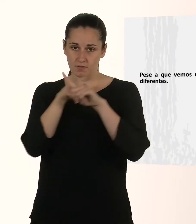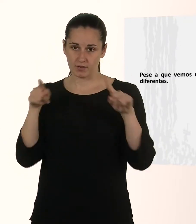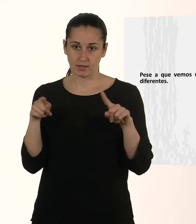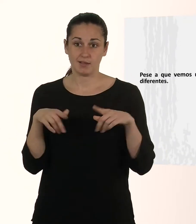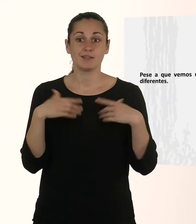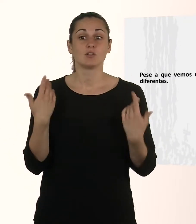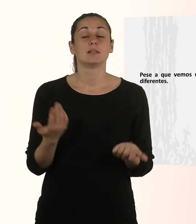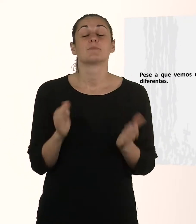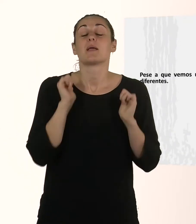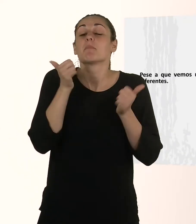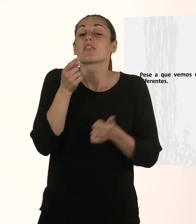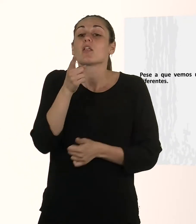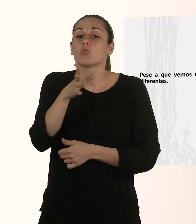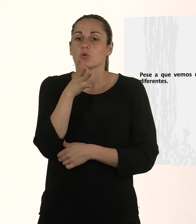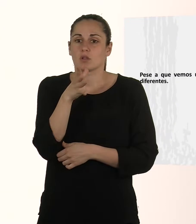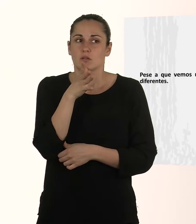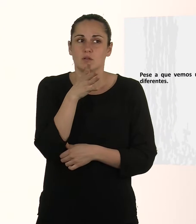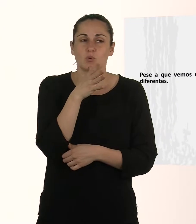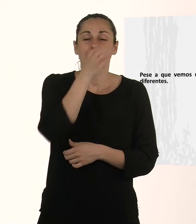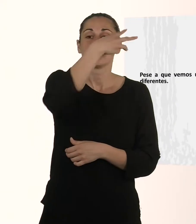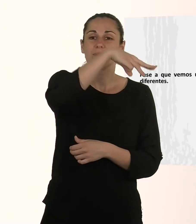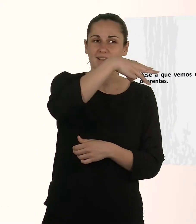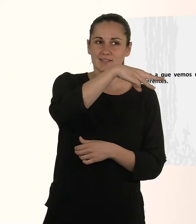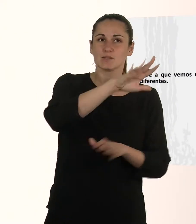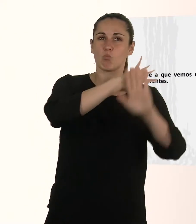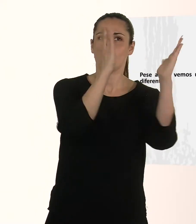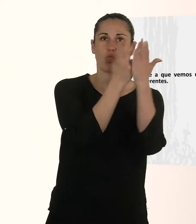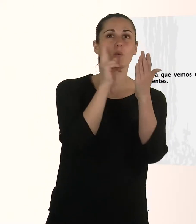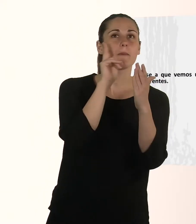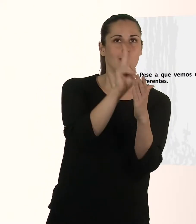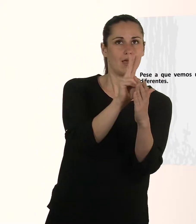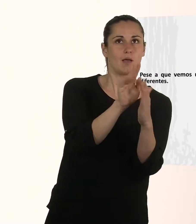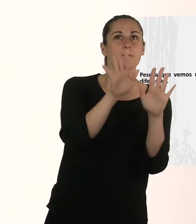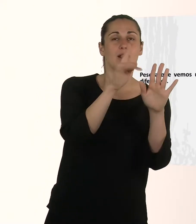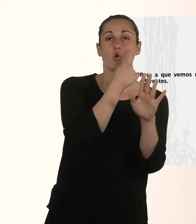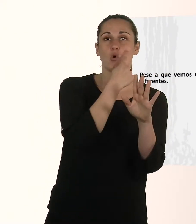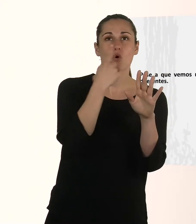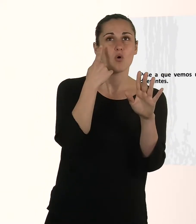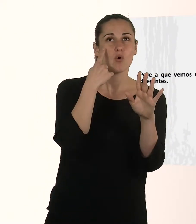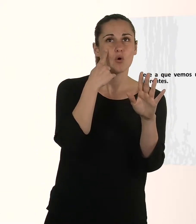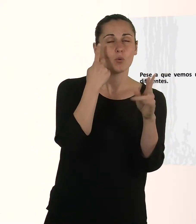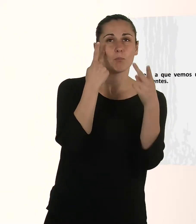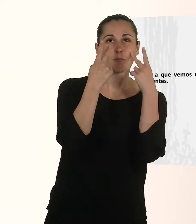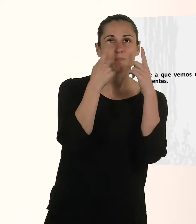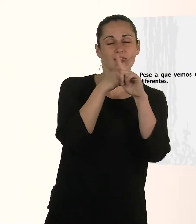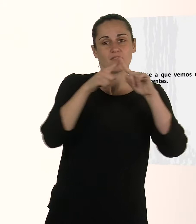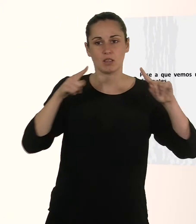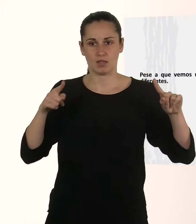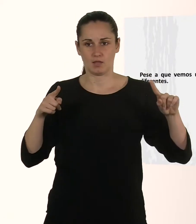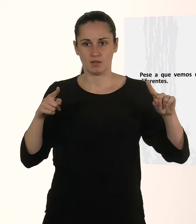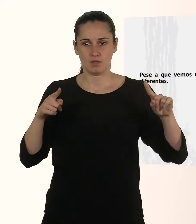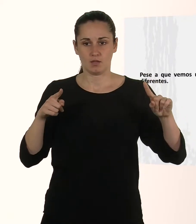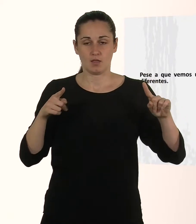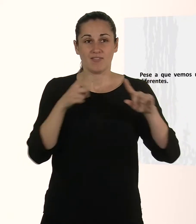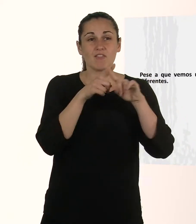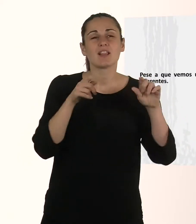aquí, veía el mundo, pero quería verlo con otros ojos diferentes al de los varones